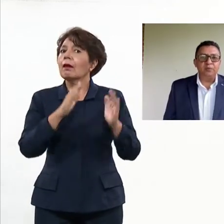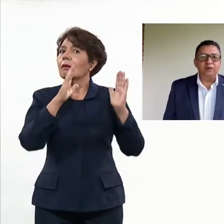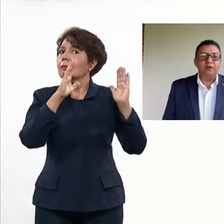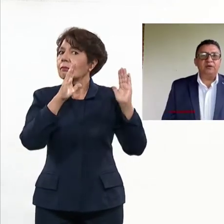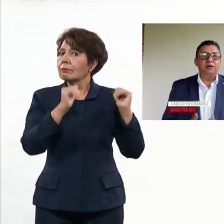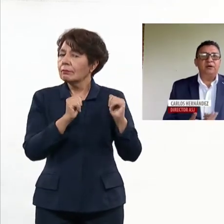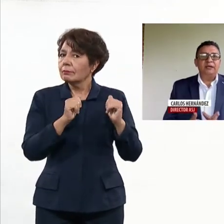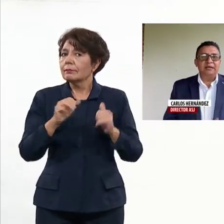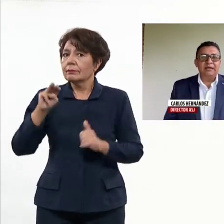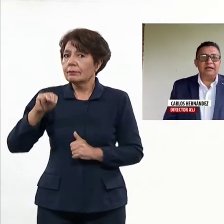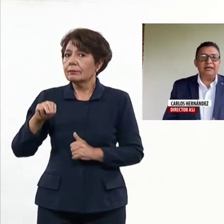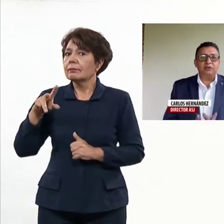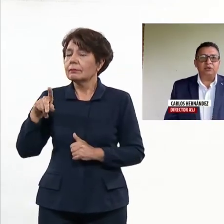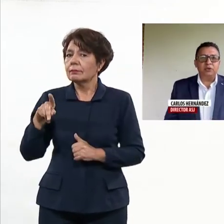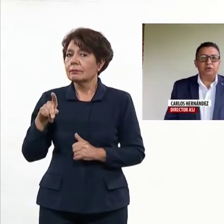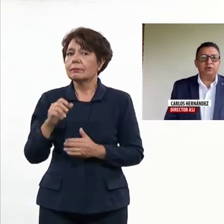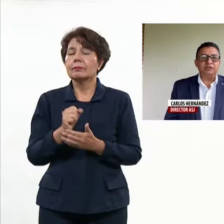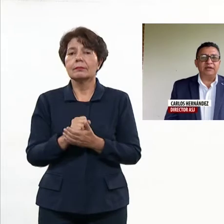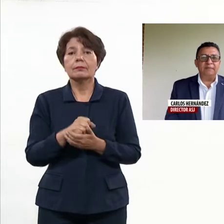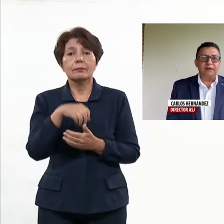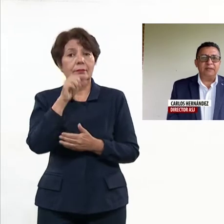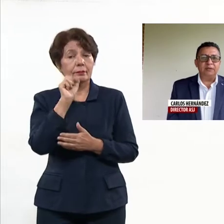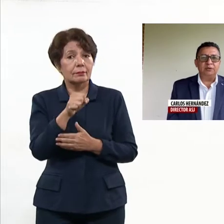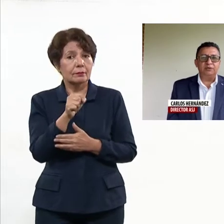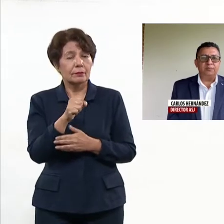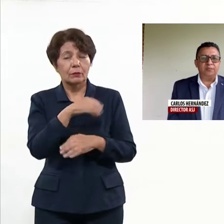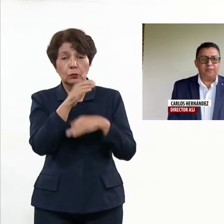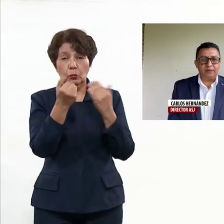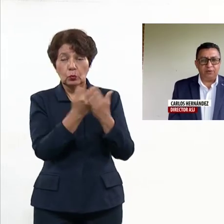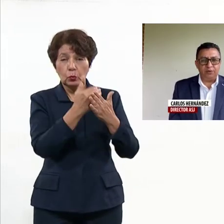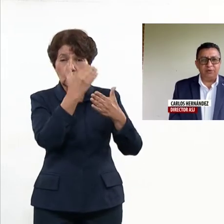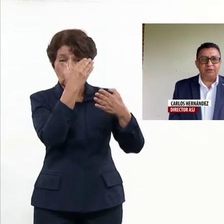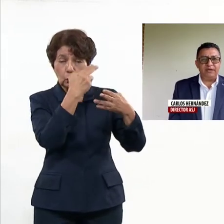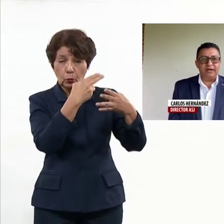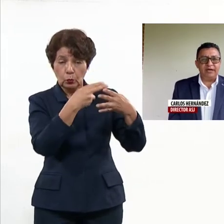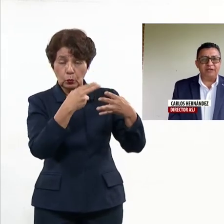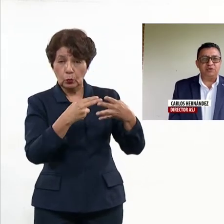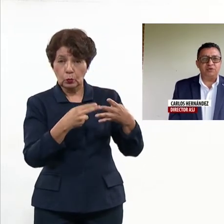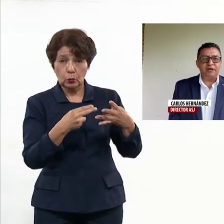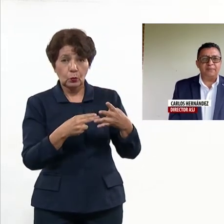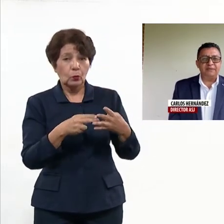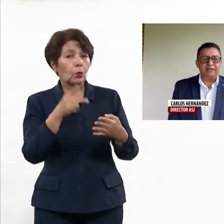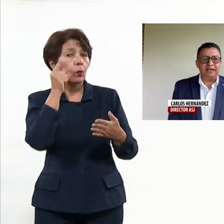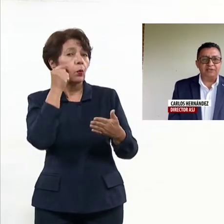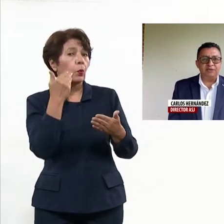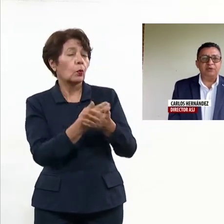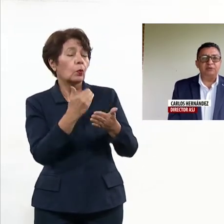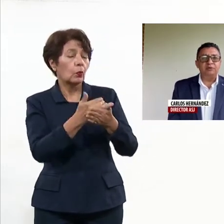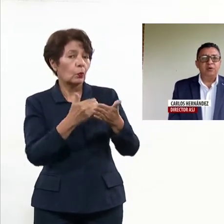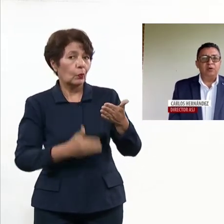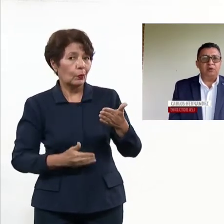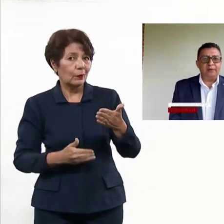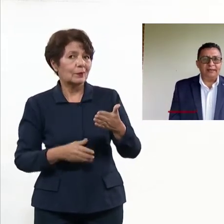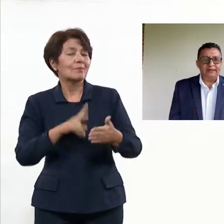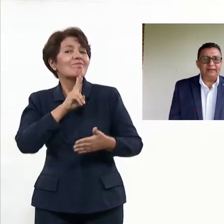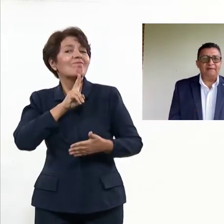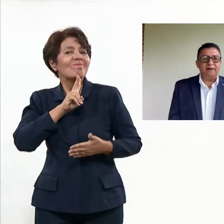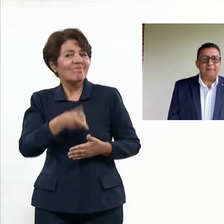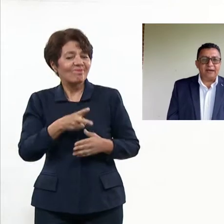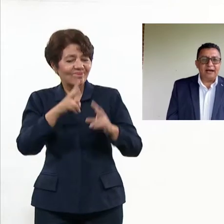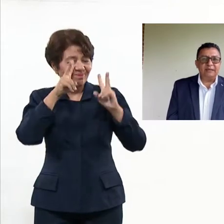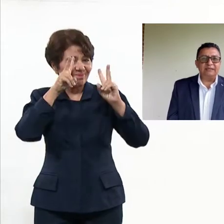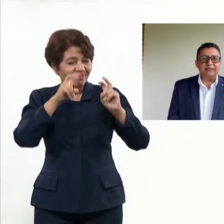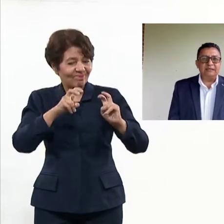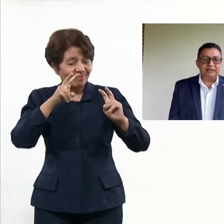ministerio público tenga todos los elementos que haya hecho una investigación objetiva